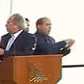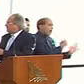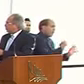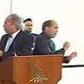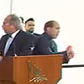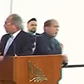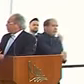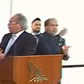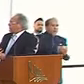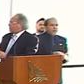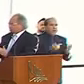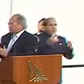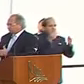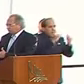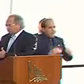de preencher